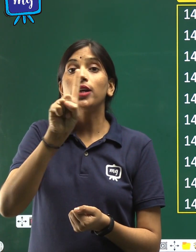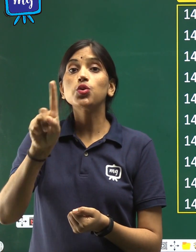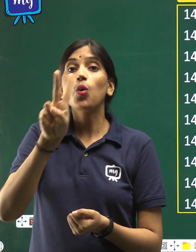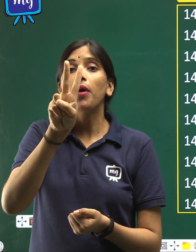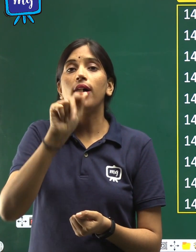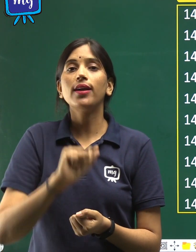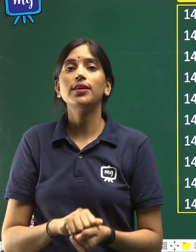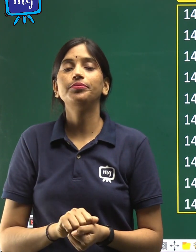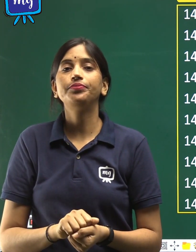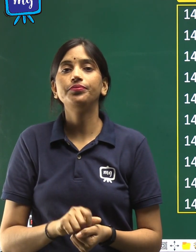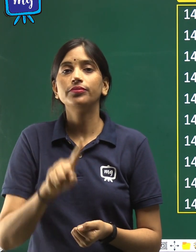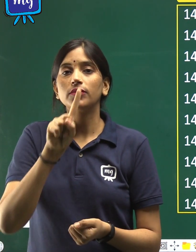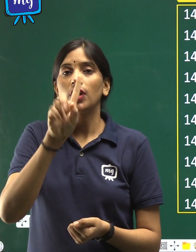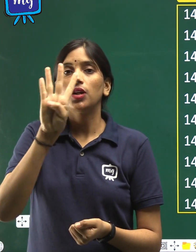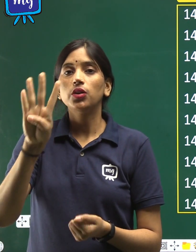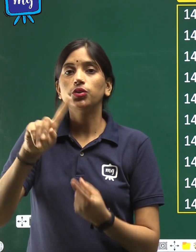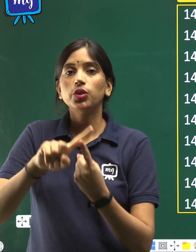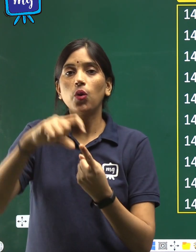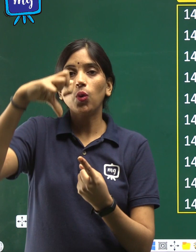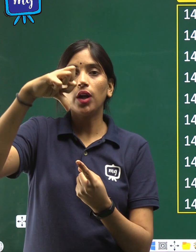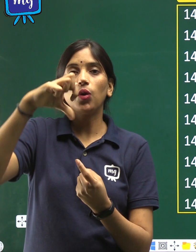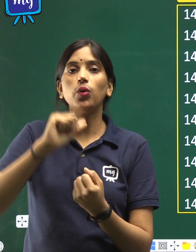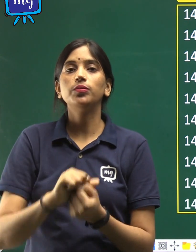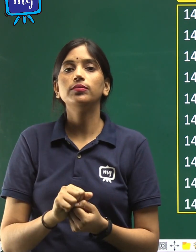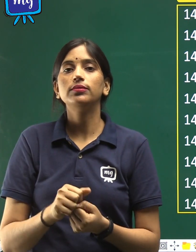112। 14 गुणा 9